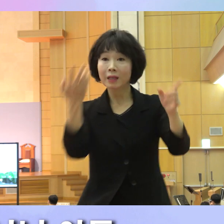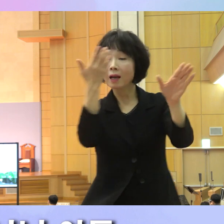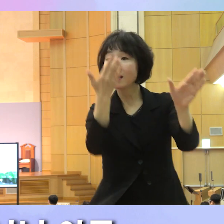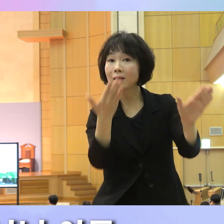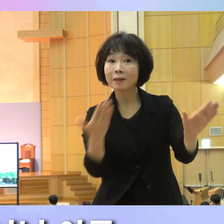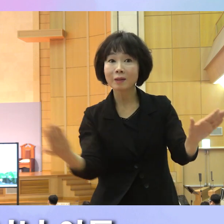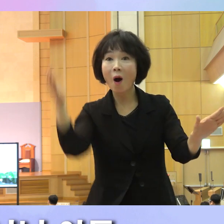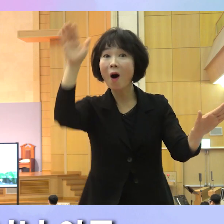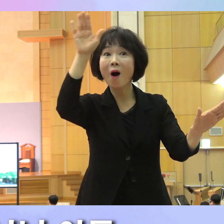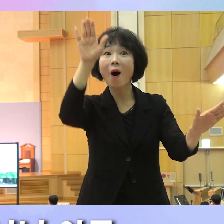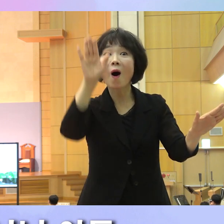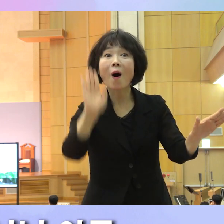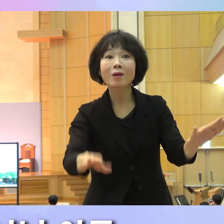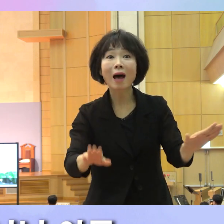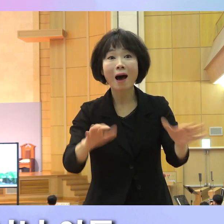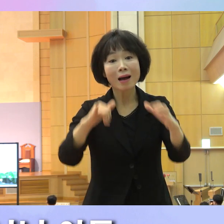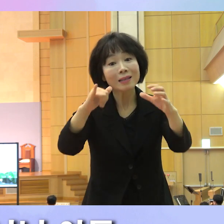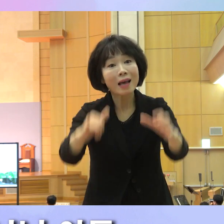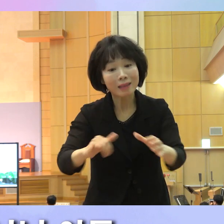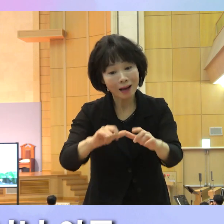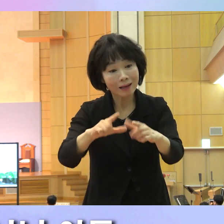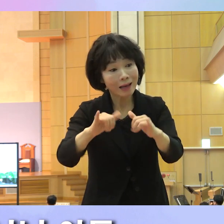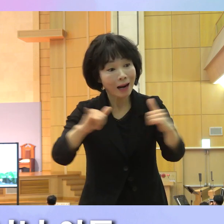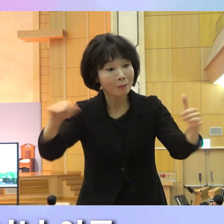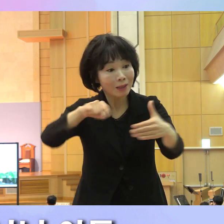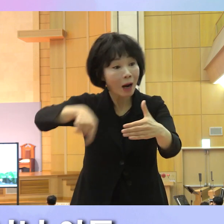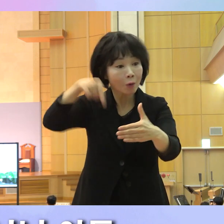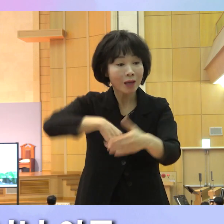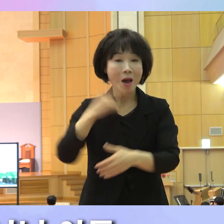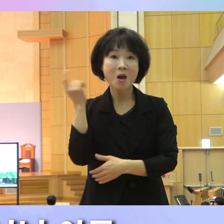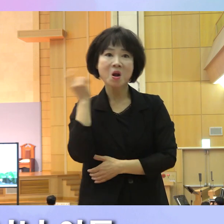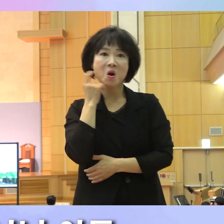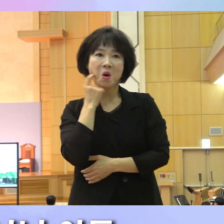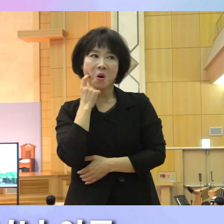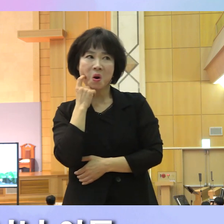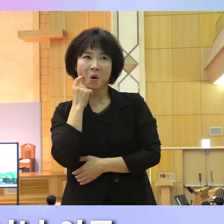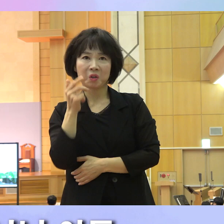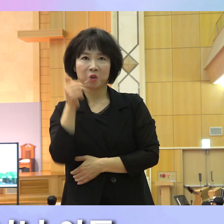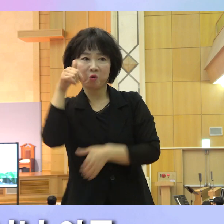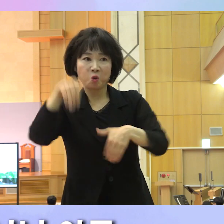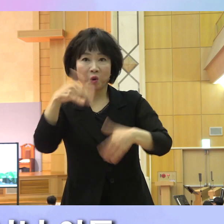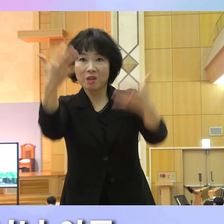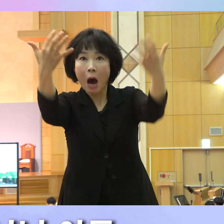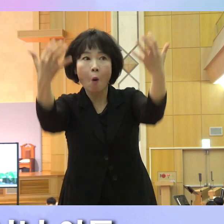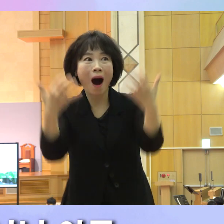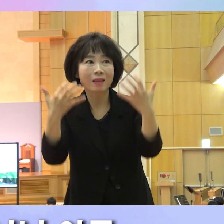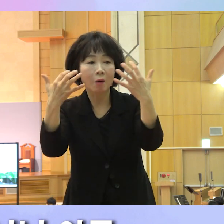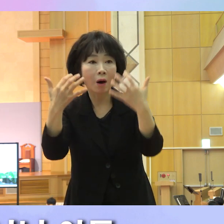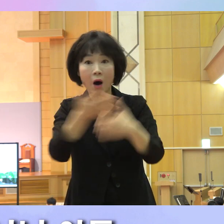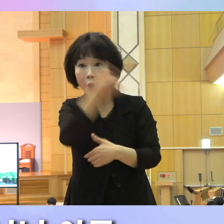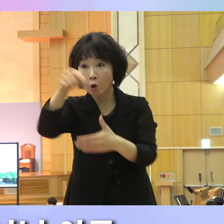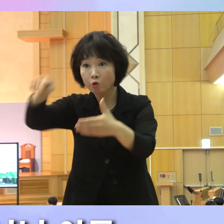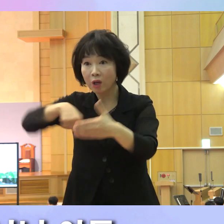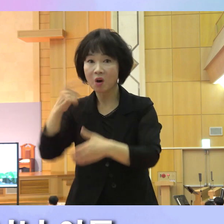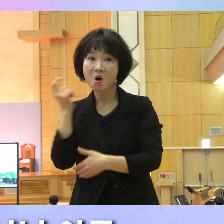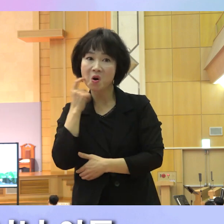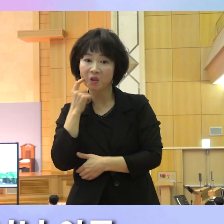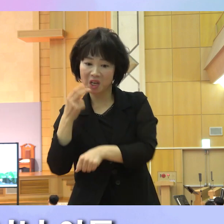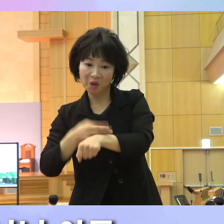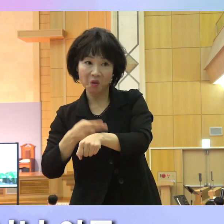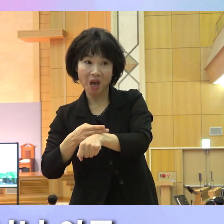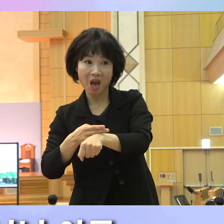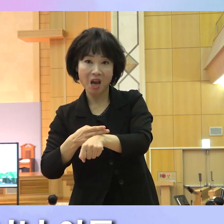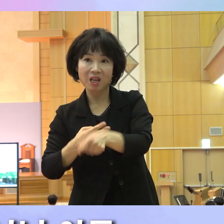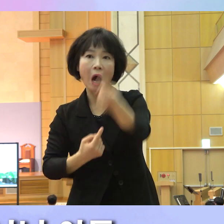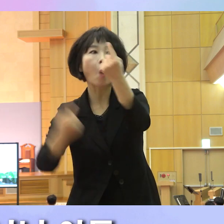그러나 민간에 또한 거짓 선지자들이 일어났었나니 이와 같이 너희 중에도 거짓 선생들이